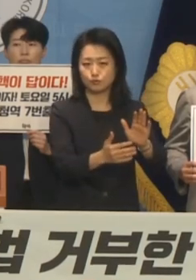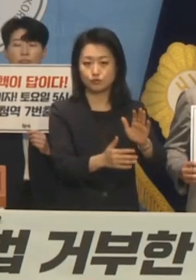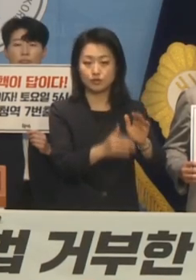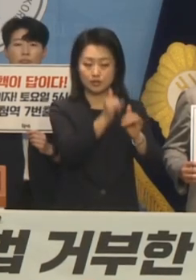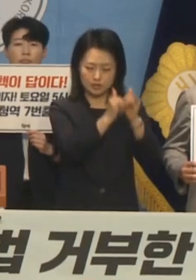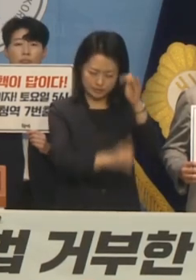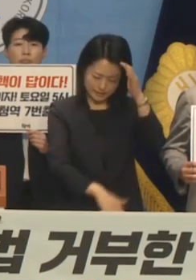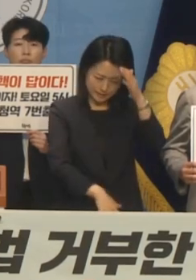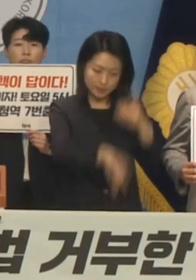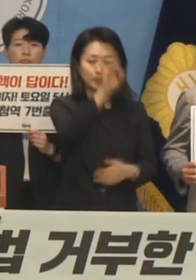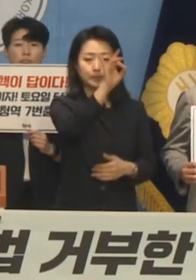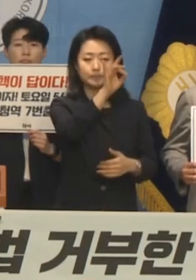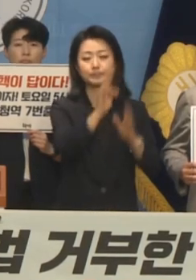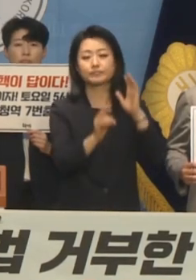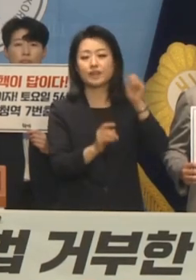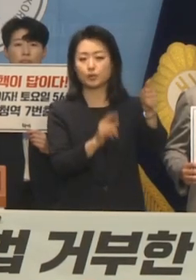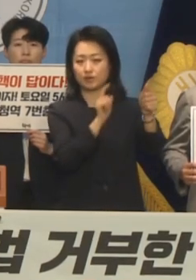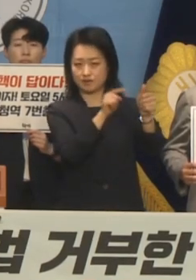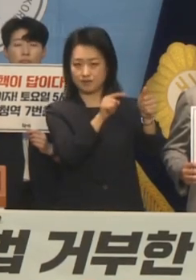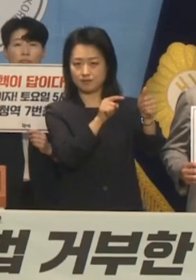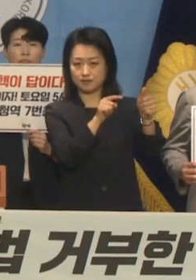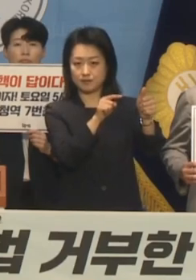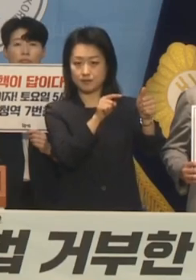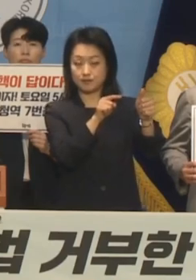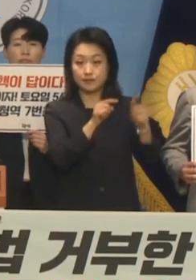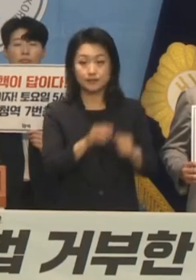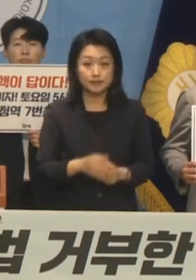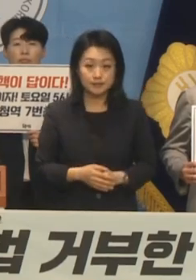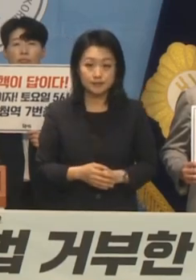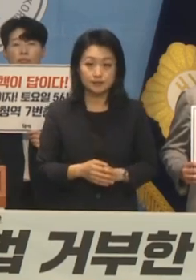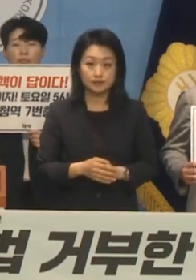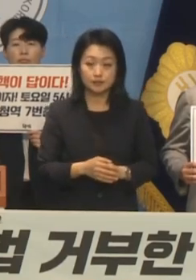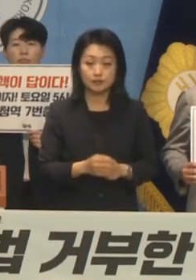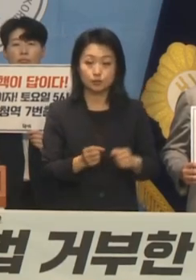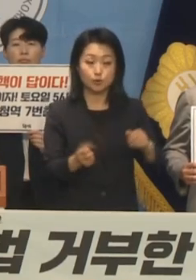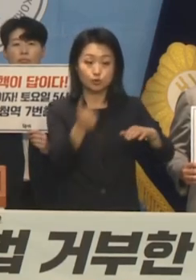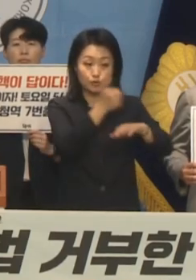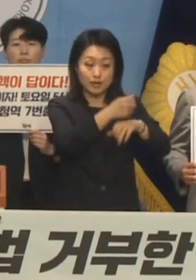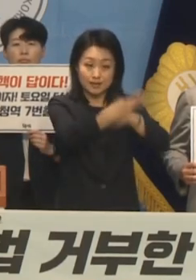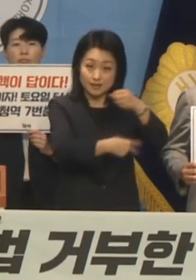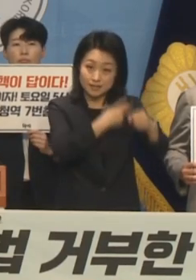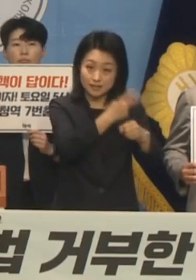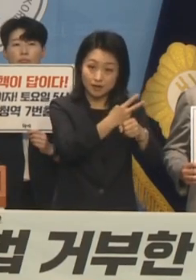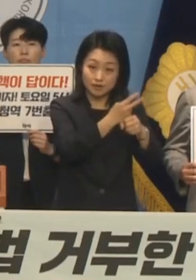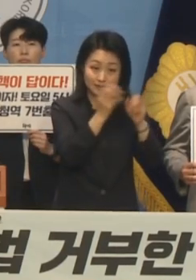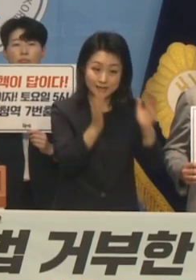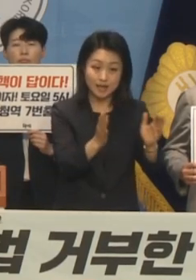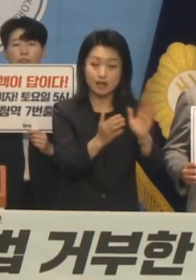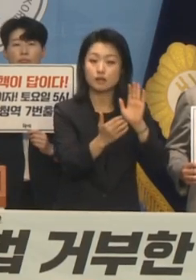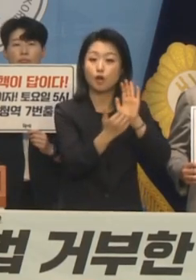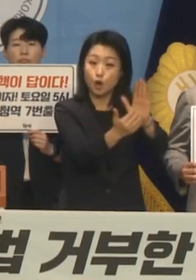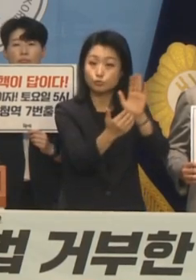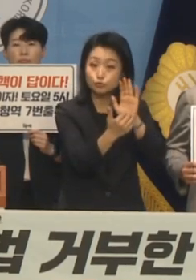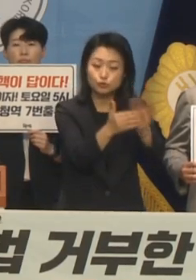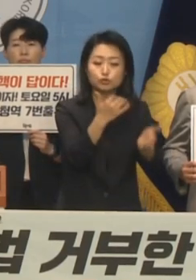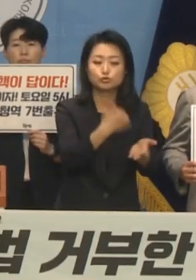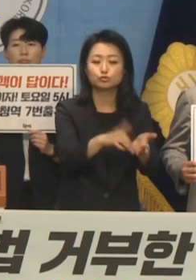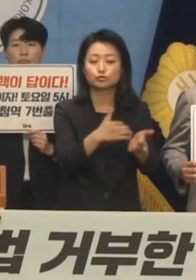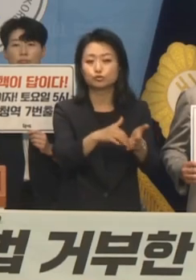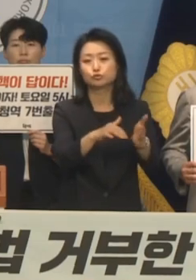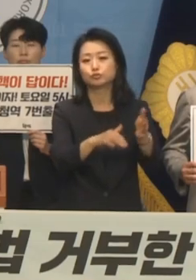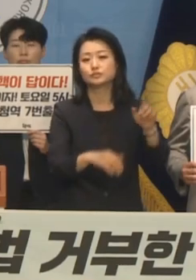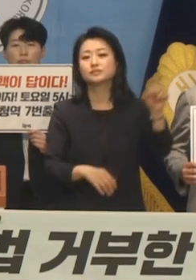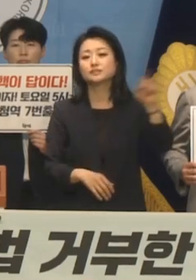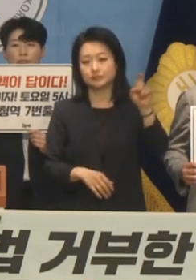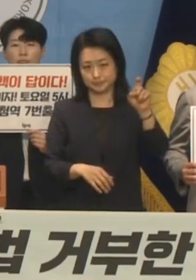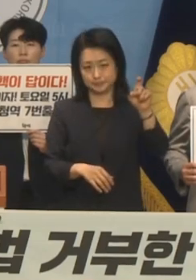되었습니다. 또한 재임 2년 만에 10번째 거부권 행사입니다. 역대